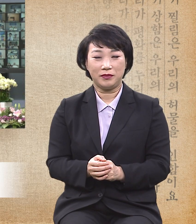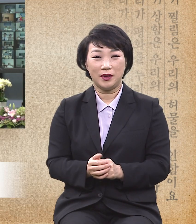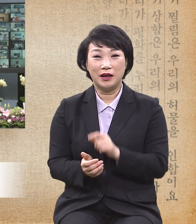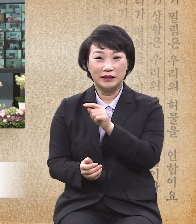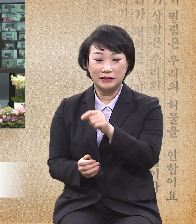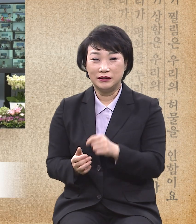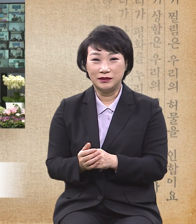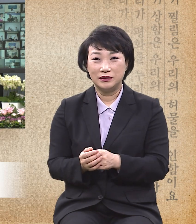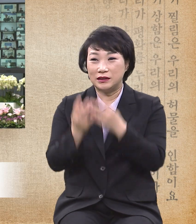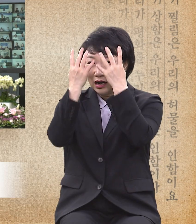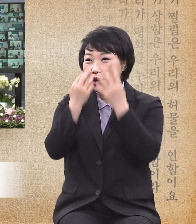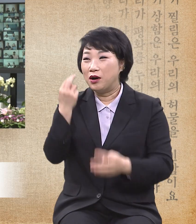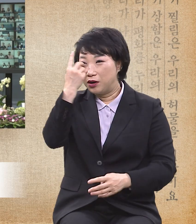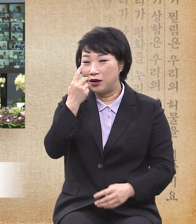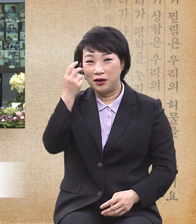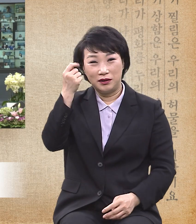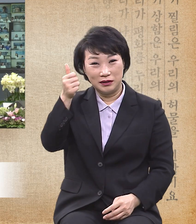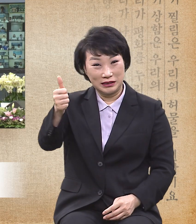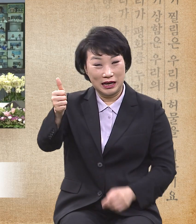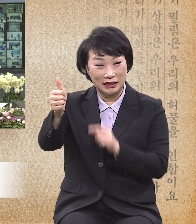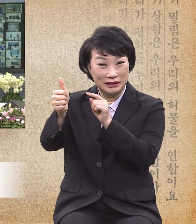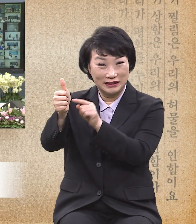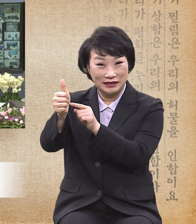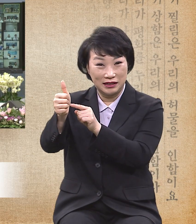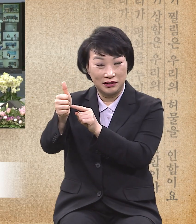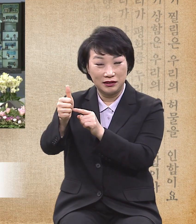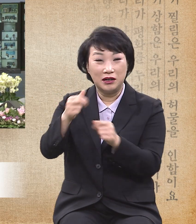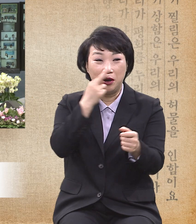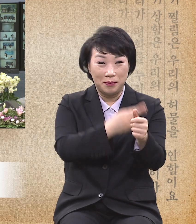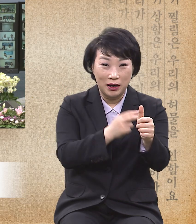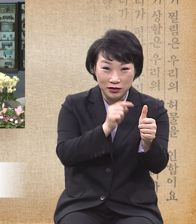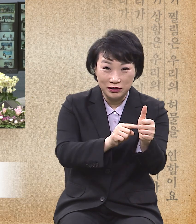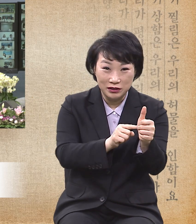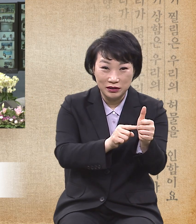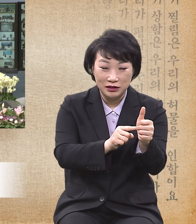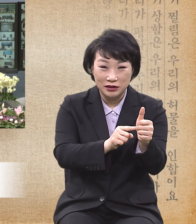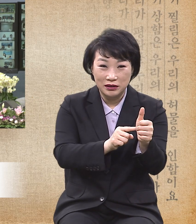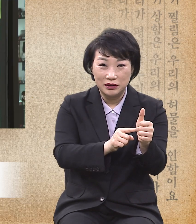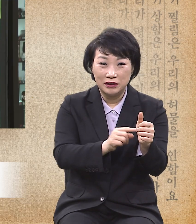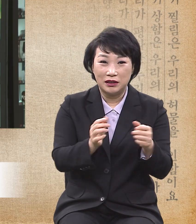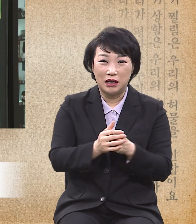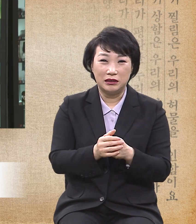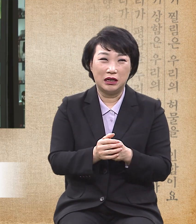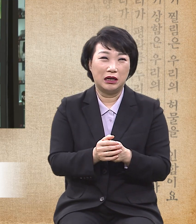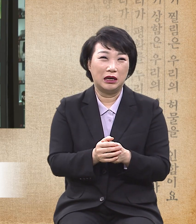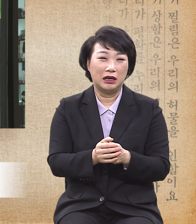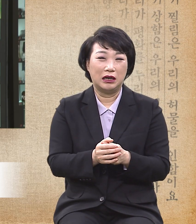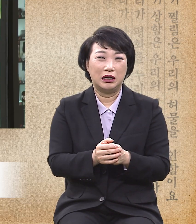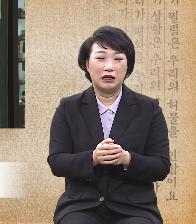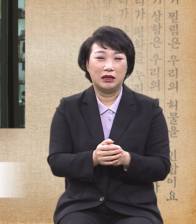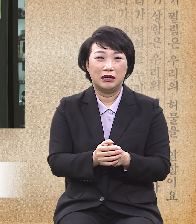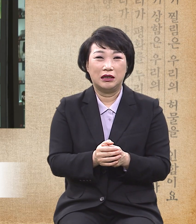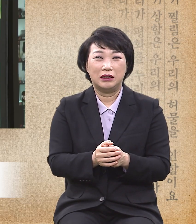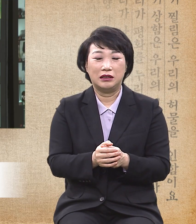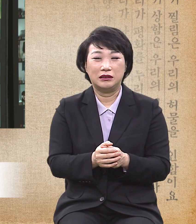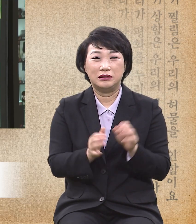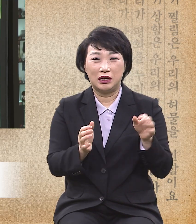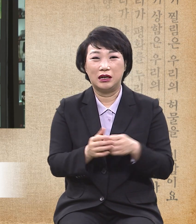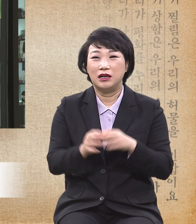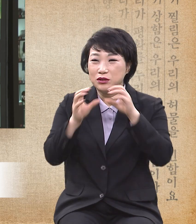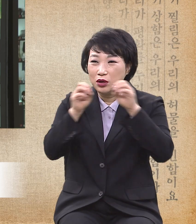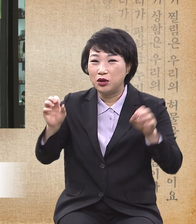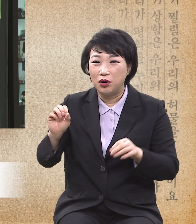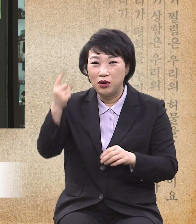그 교도소장이 사도 앞에 눈물을 흘리면서 결국 예수 믿고 말았잖아요.